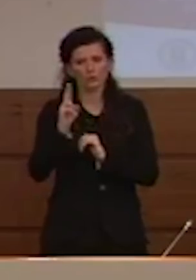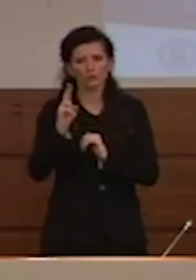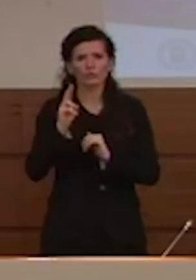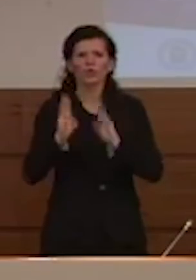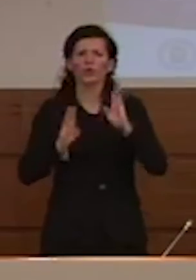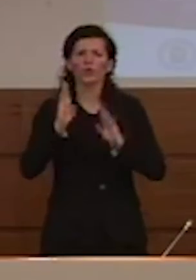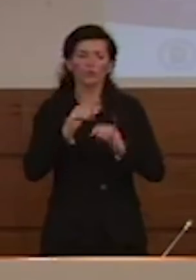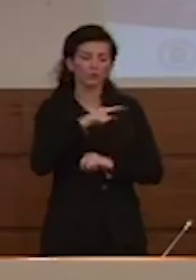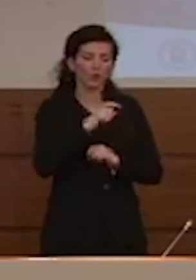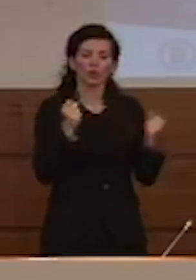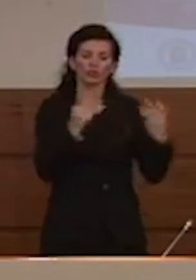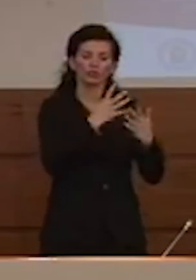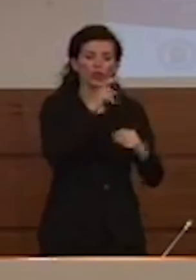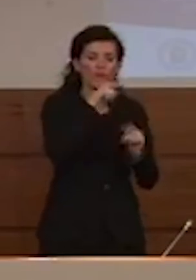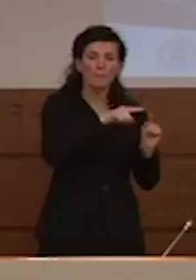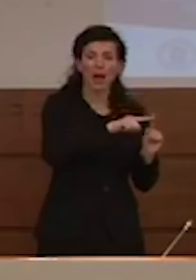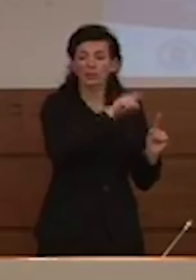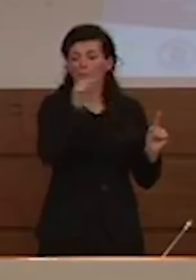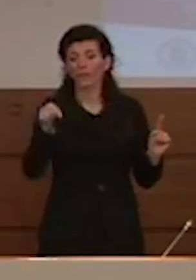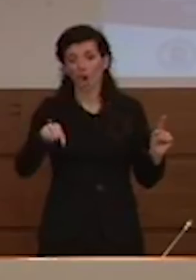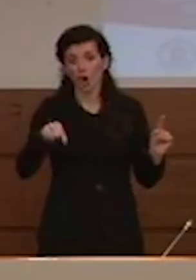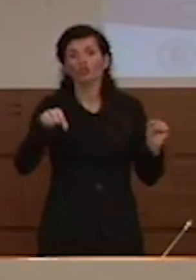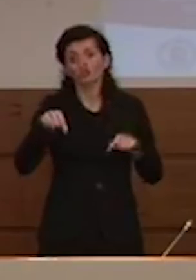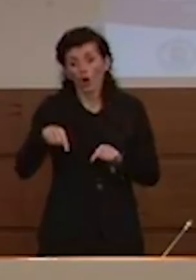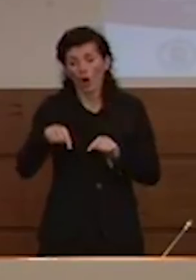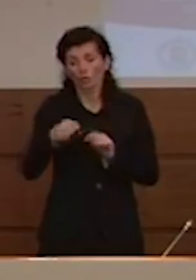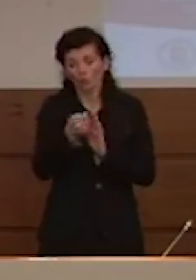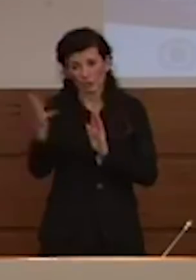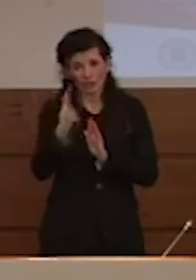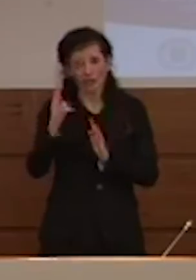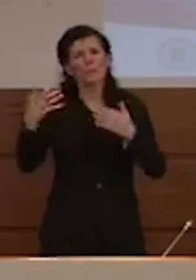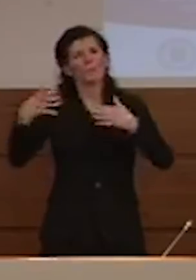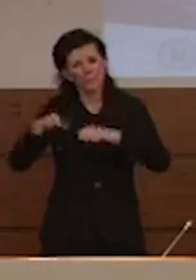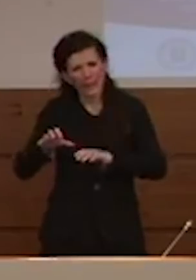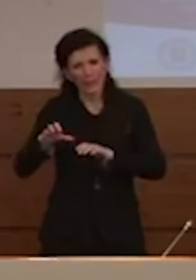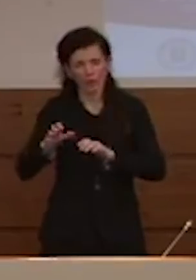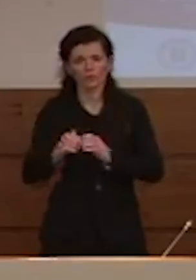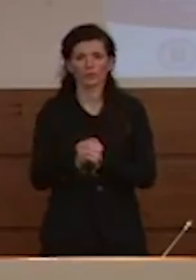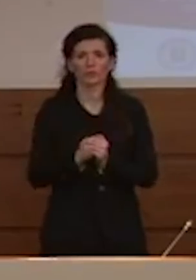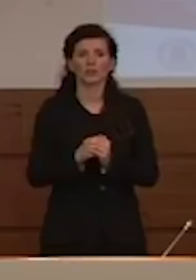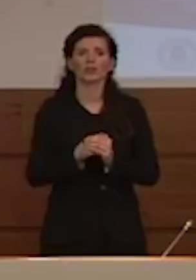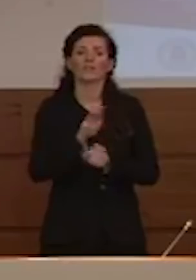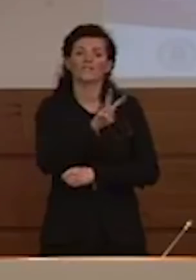dalle 19 marzo ad oggi il totale dei guariti e di